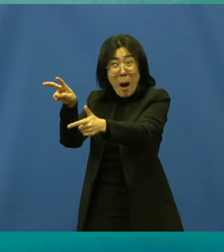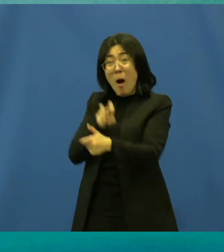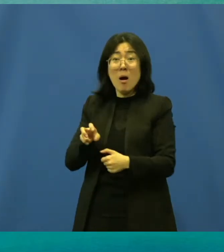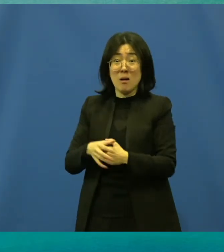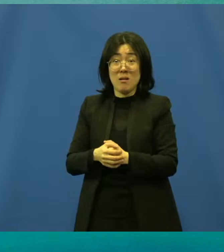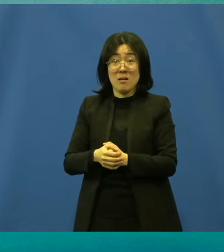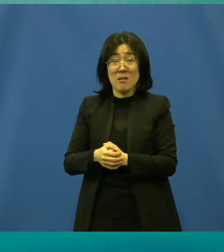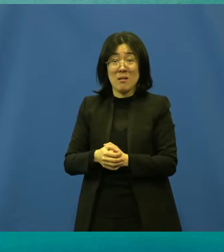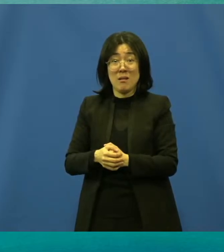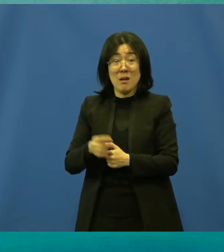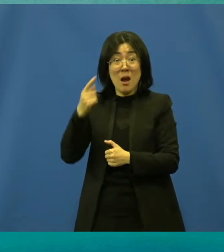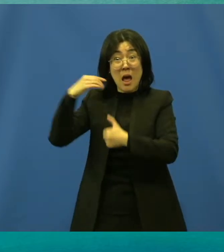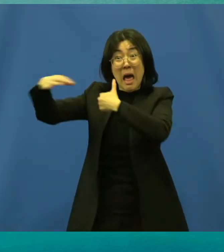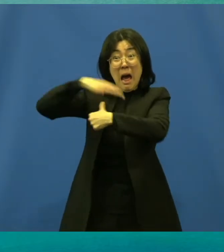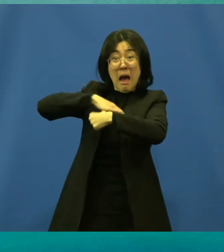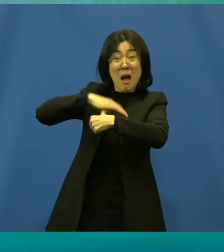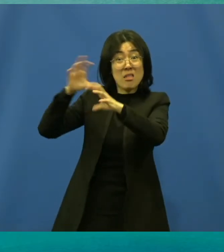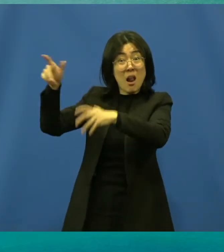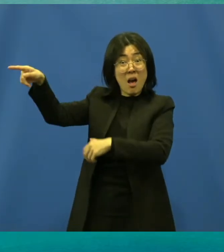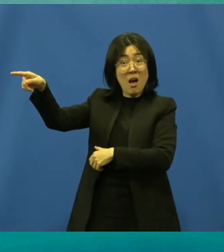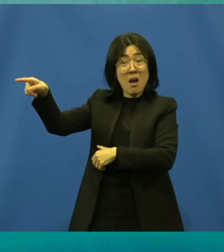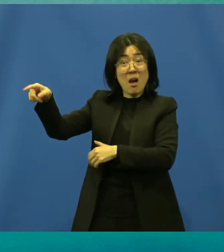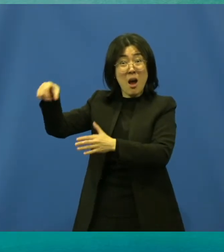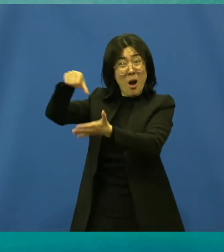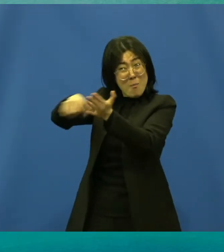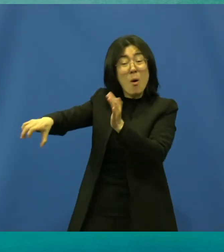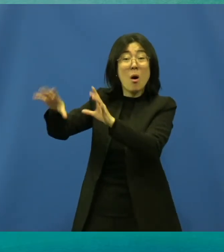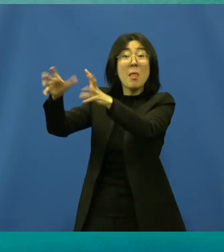이건 또 다루겠지만